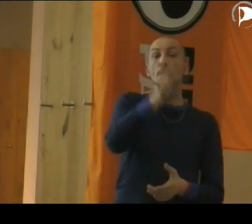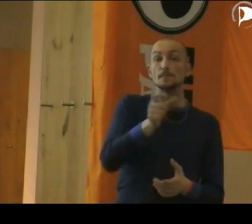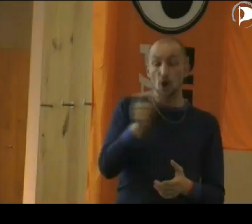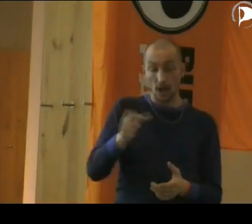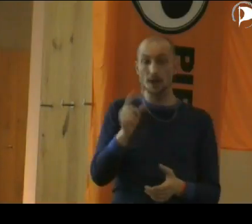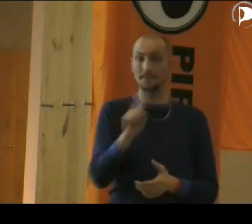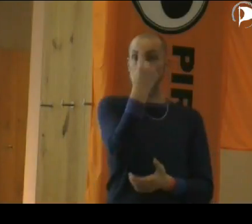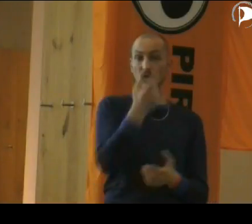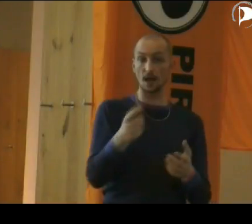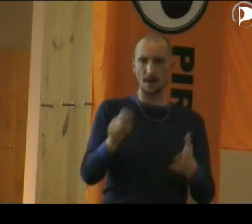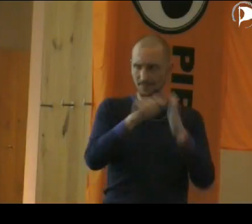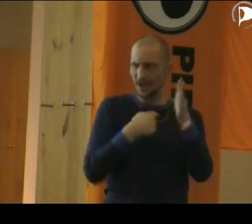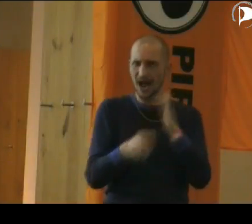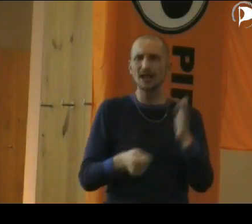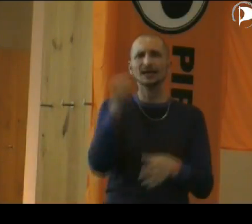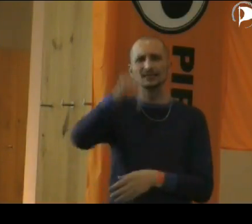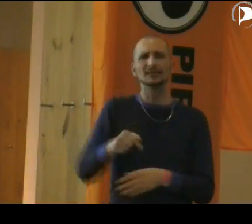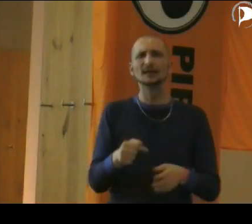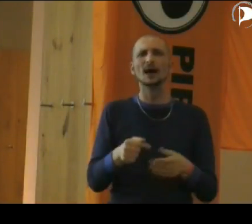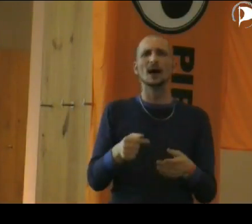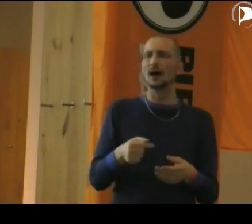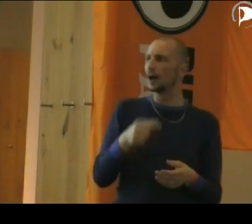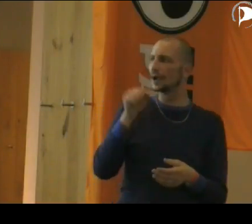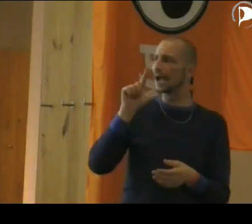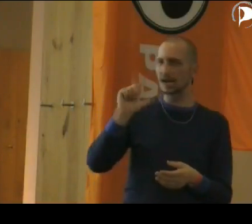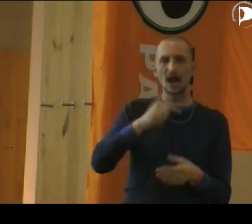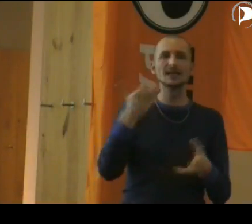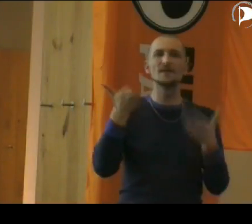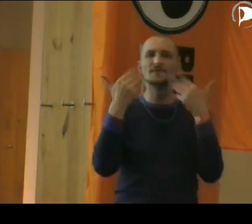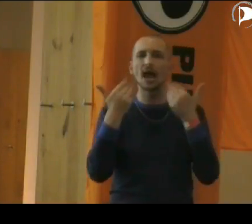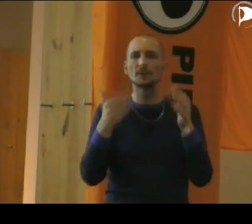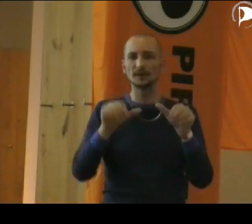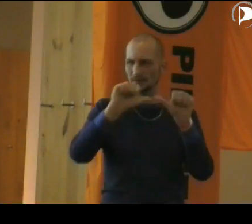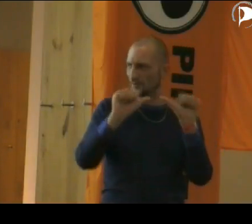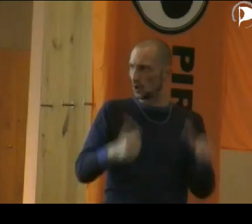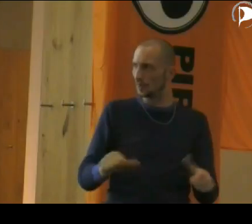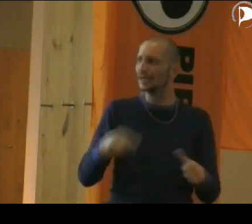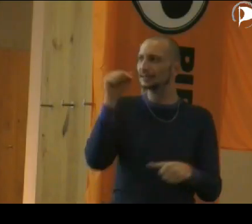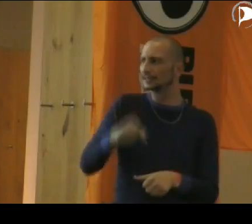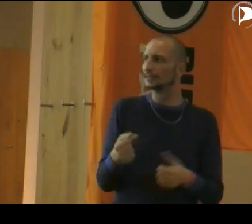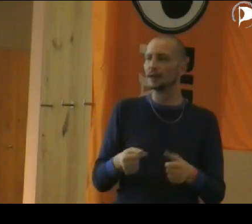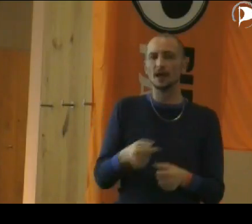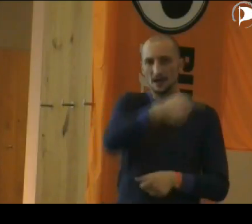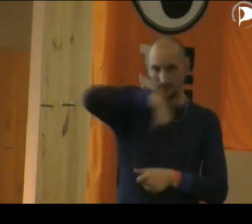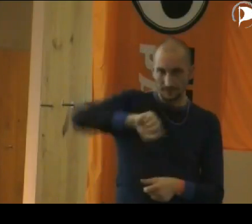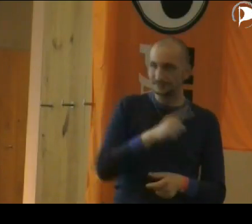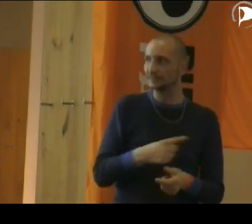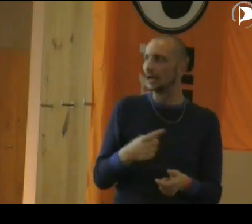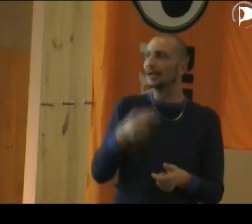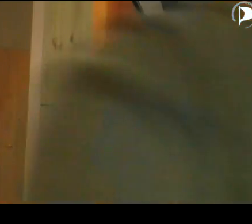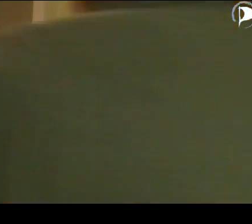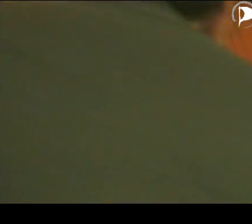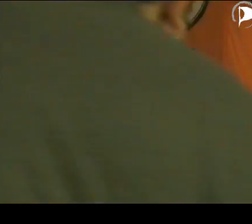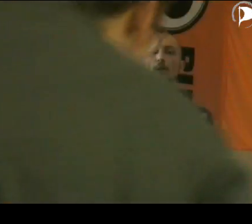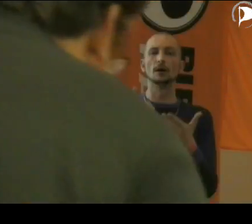heiße angelegenheit und keine werbung plattform also hier ab leicht das zu sagen was aber genau dafür zu missbrauchen das ist nicht ganz richtig